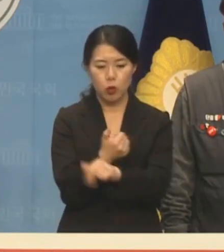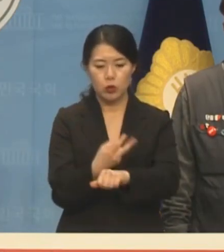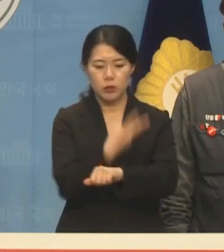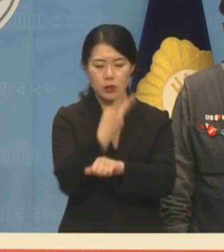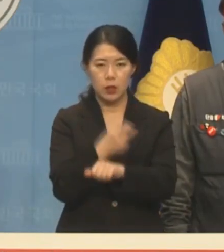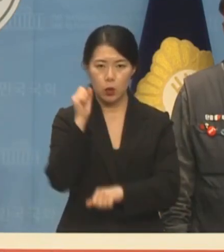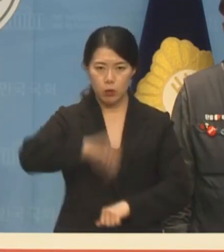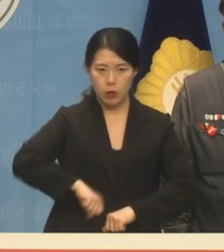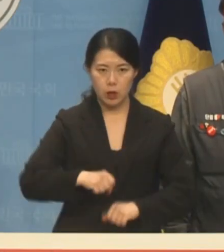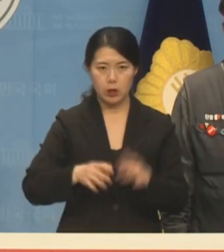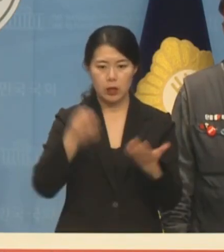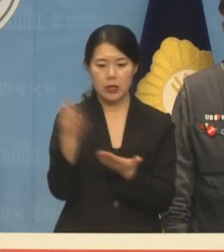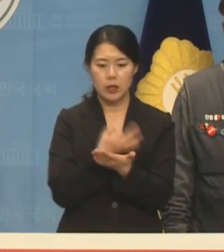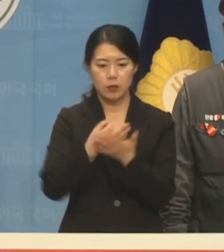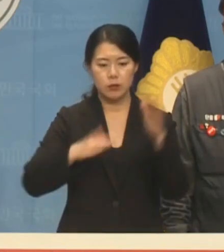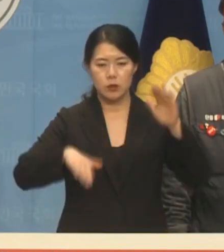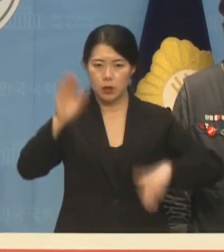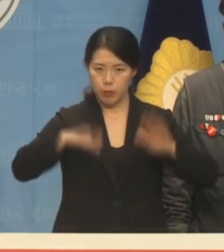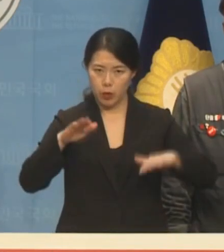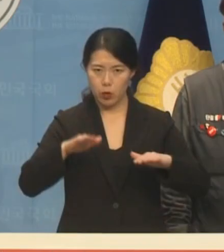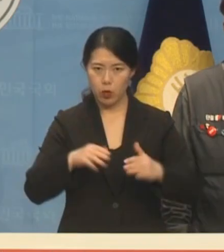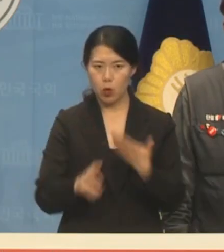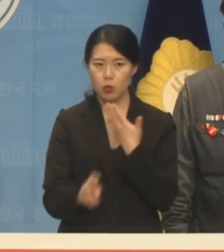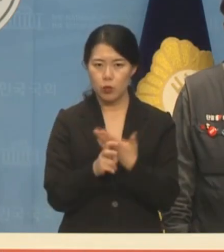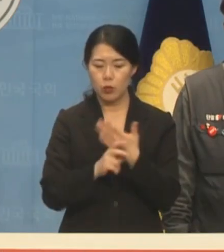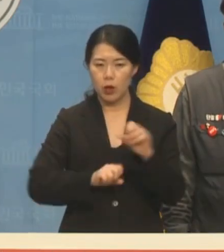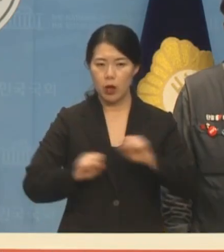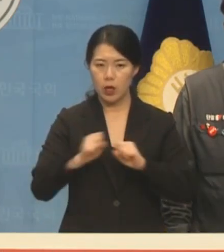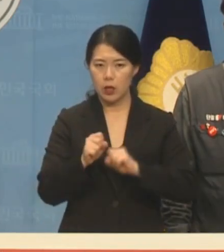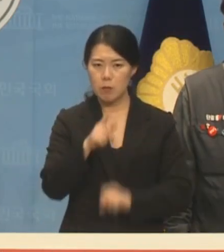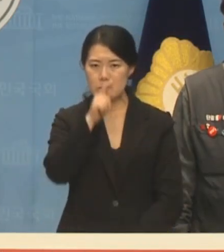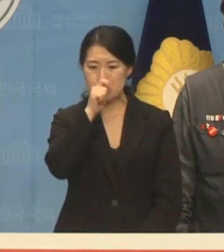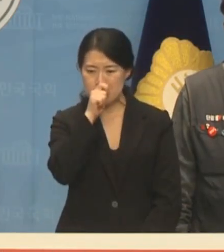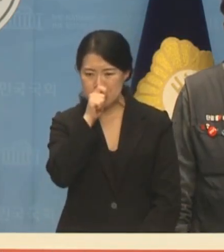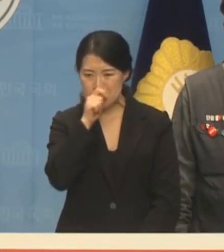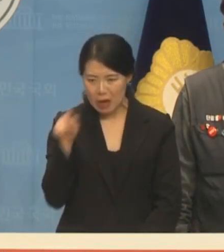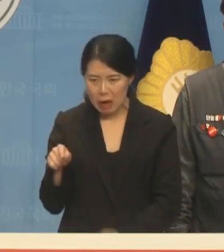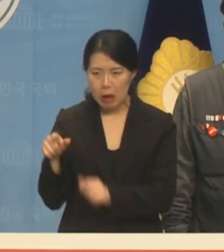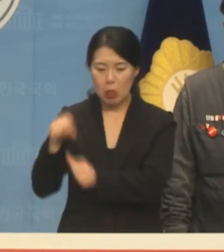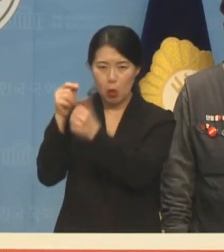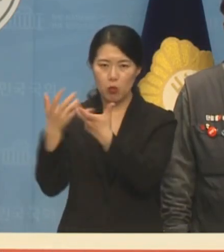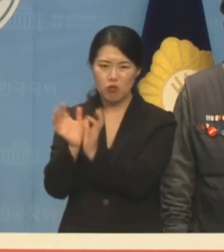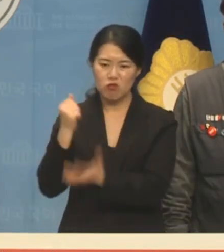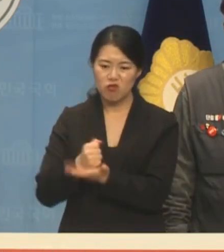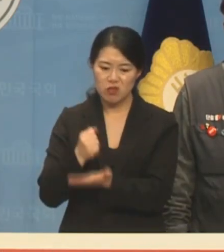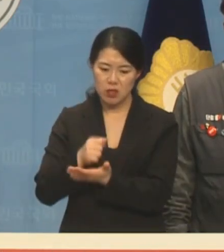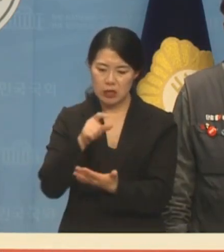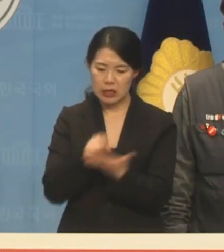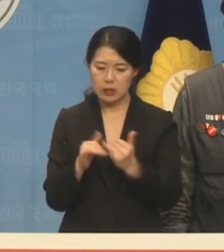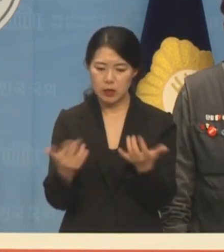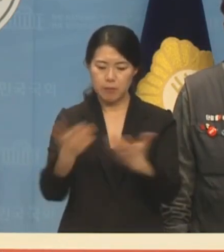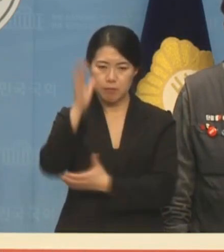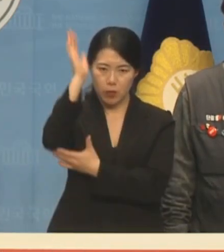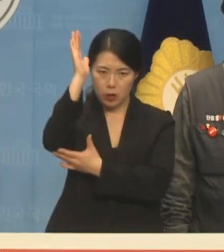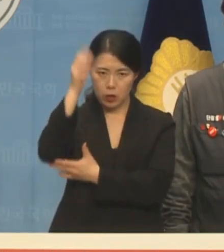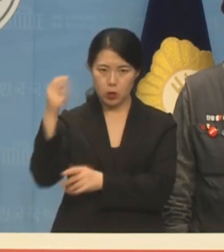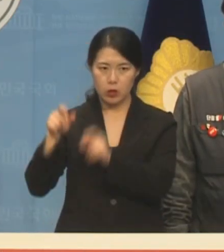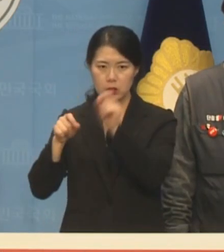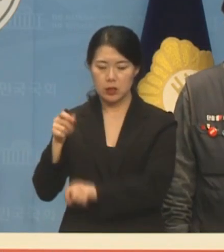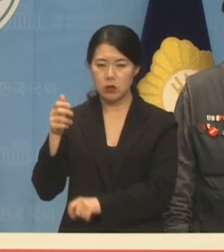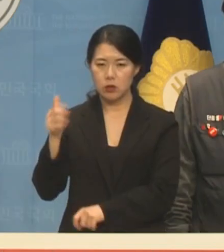위반, 임금차별, 불법행위 묵인 방조하는 노동부 규탄 기자회견 및